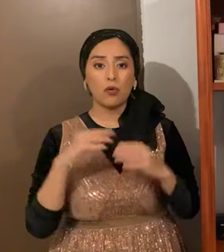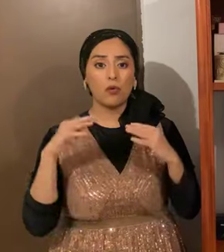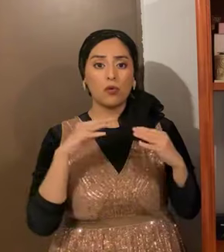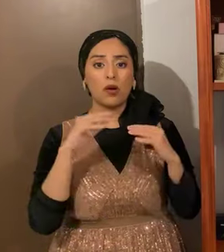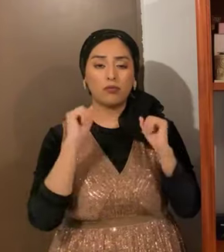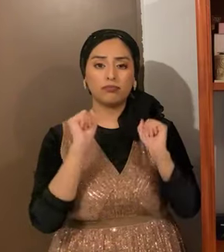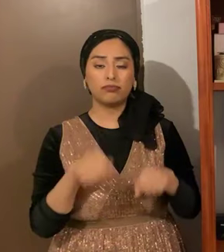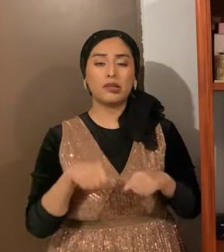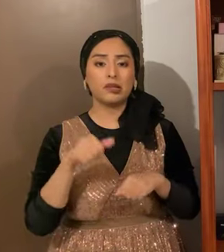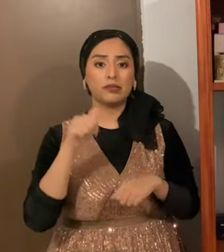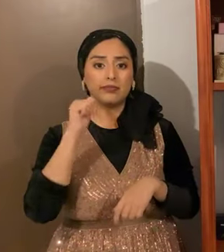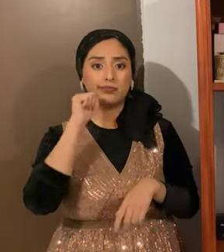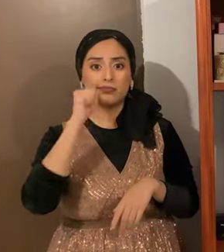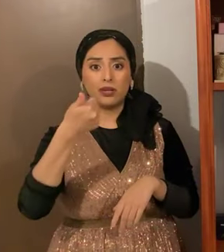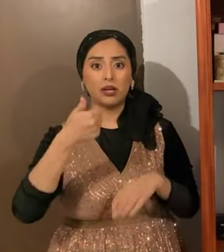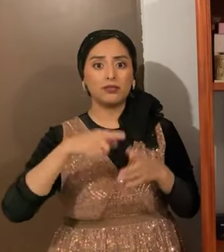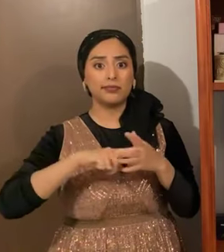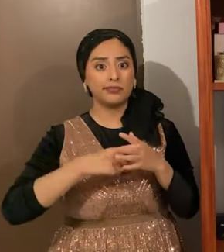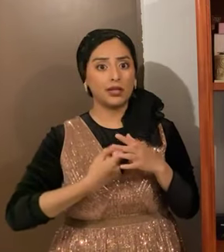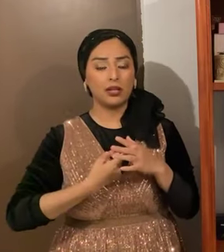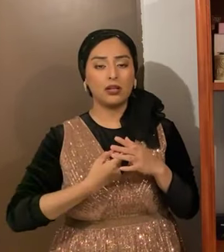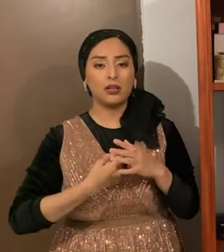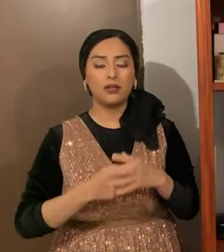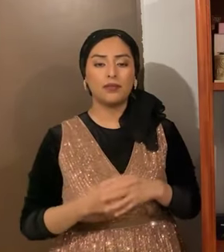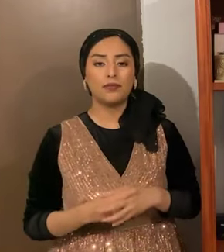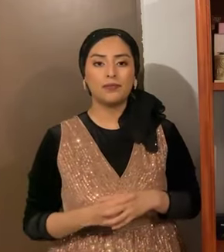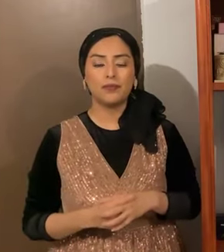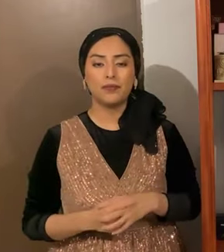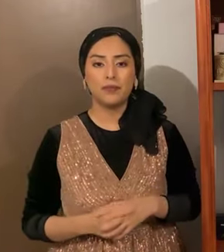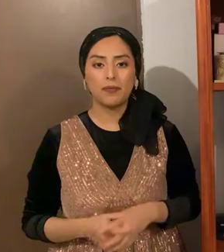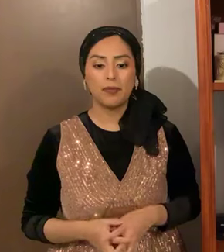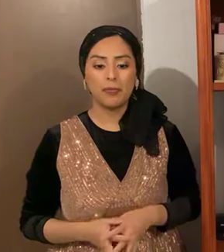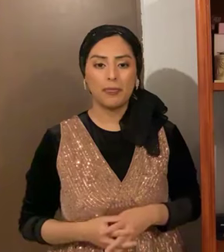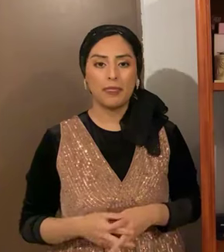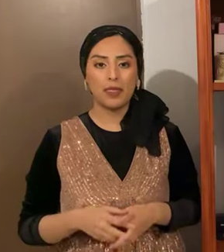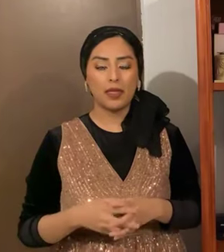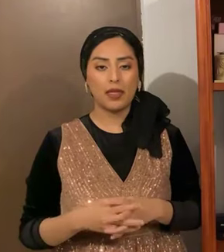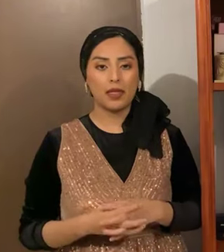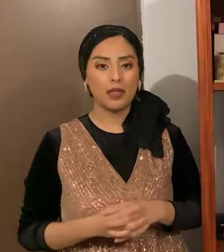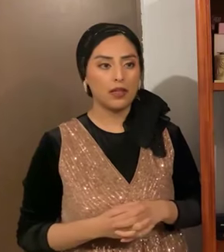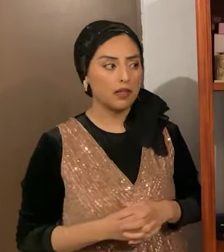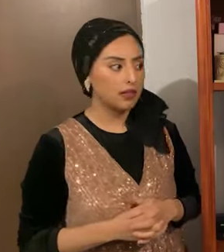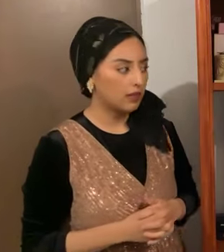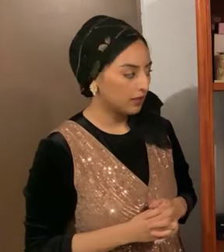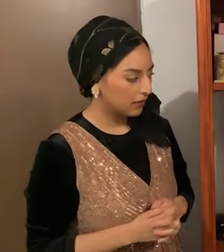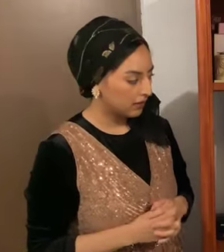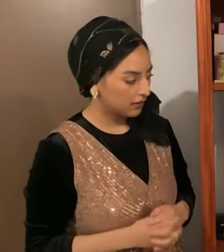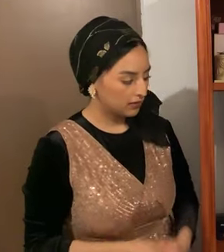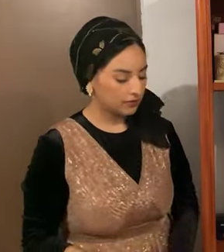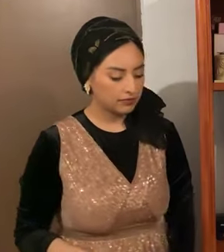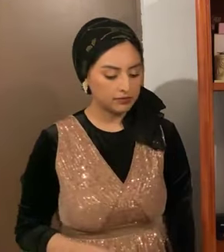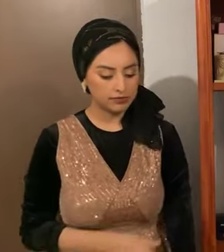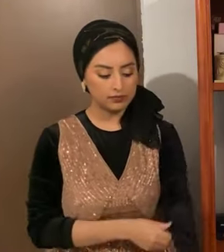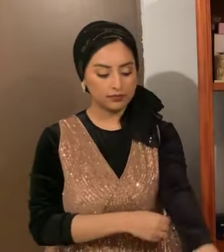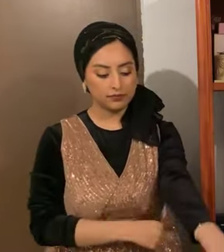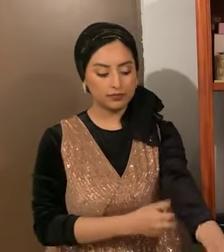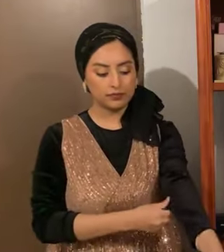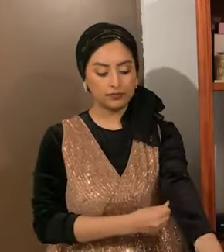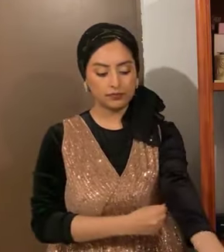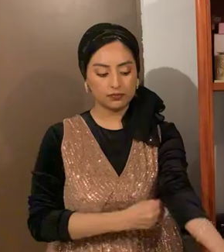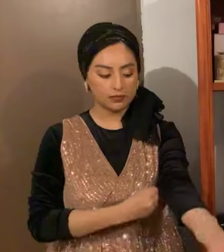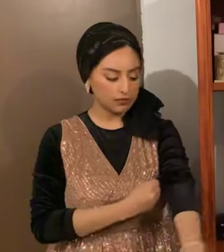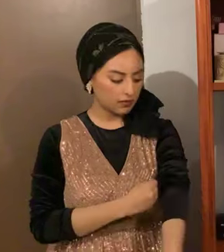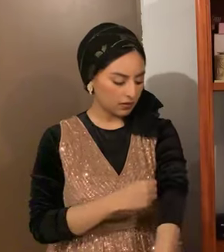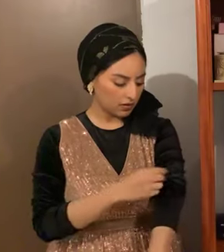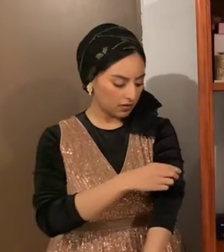mañana mismo, no sabemos, pero no tarda mucho. Y si se cierra Hormuz, ya hemos hablado del estrecho de